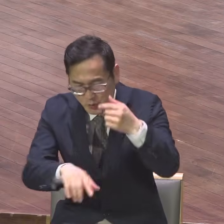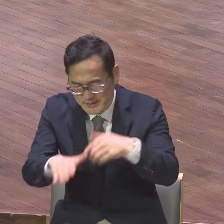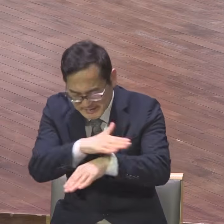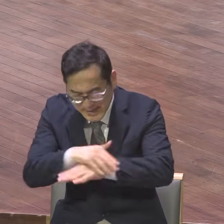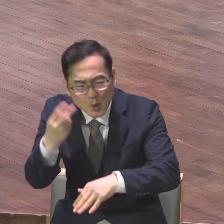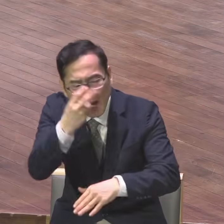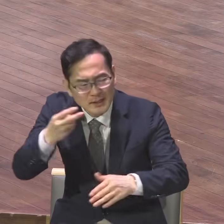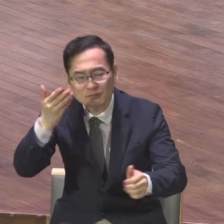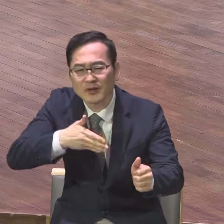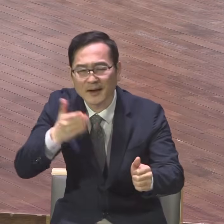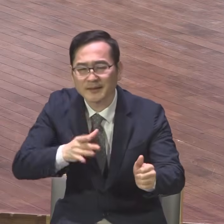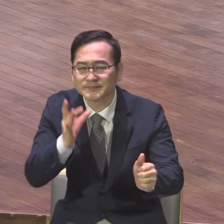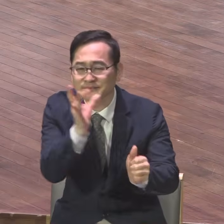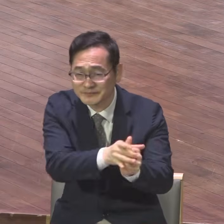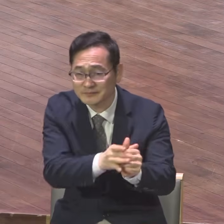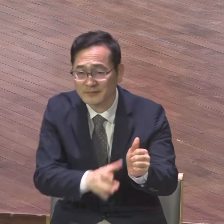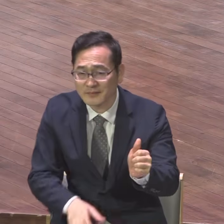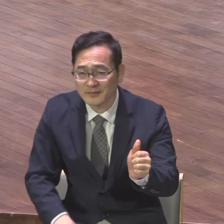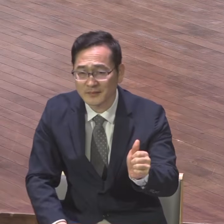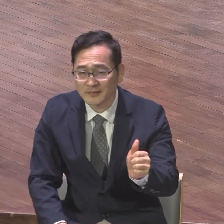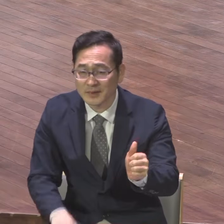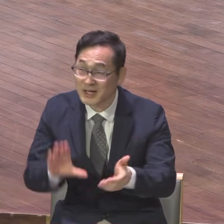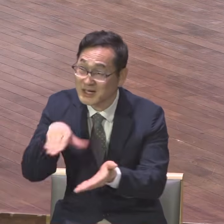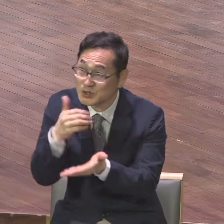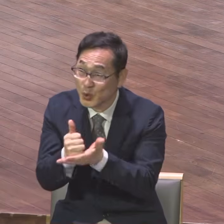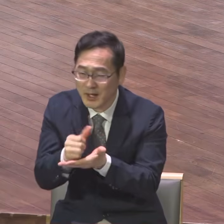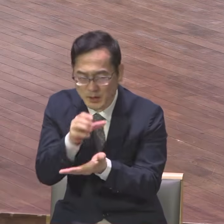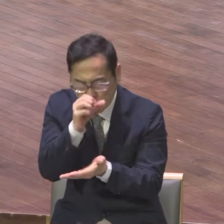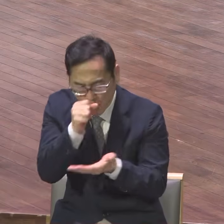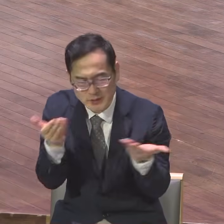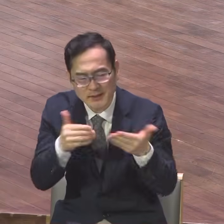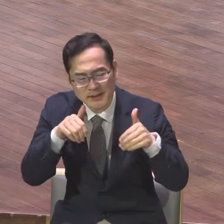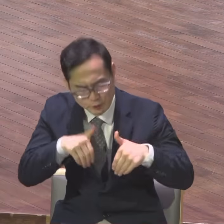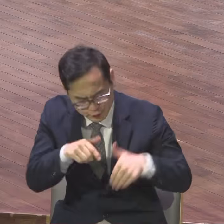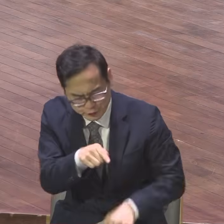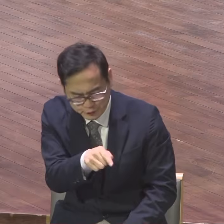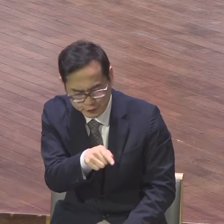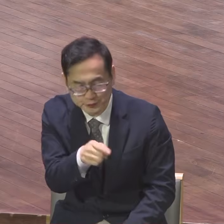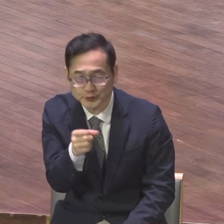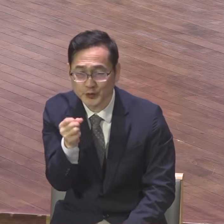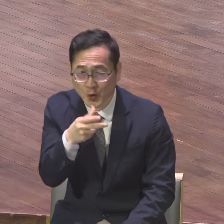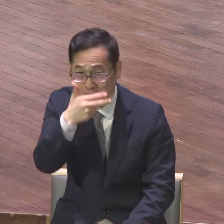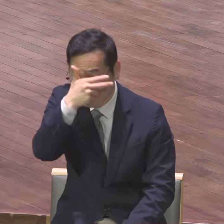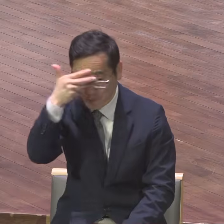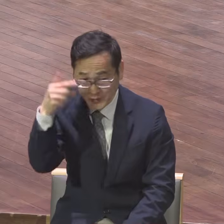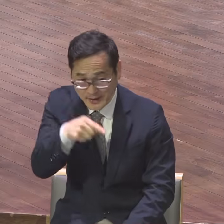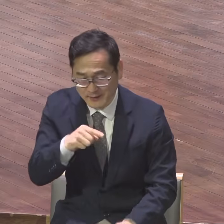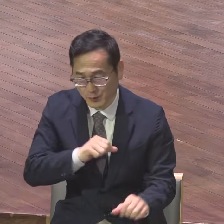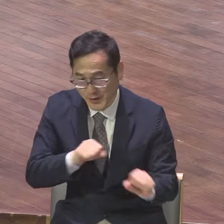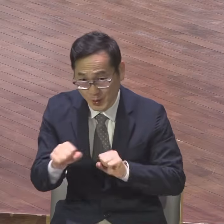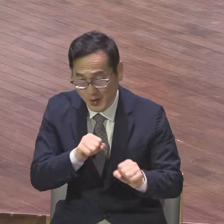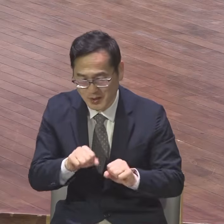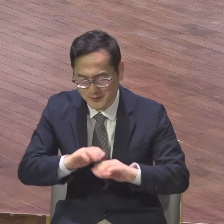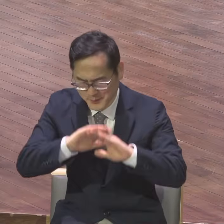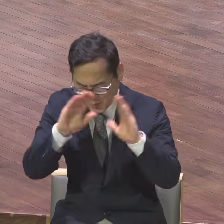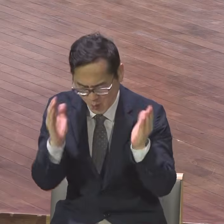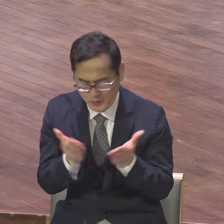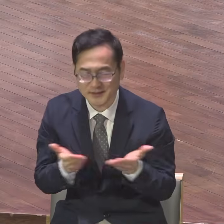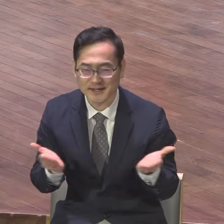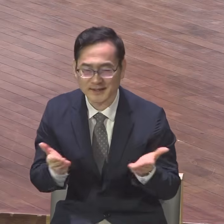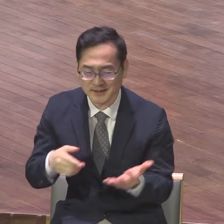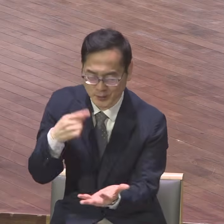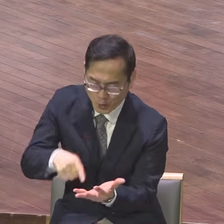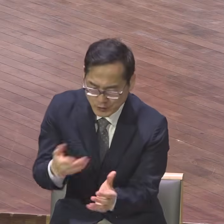디모데가 그리스도의 좋은 일꾼이 될 뿐만 아니라 디모데가 사역하고 있는 모든